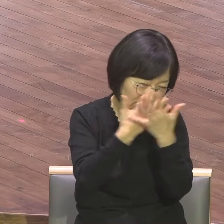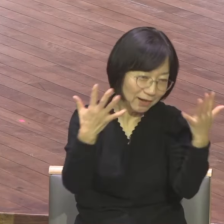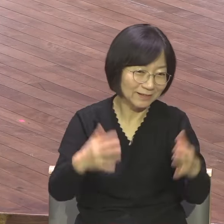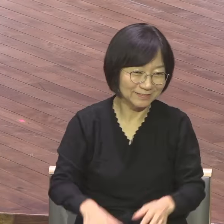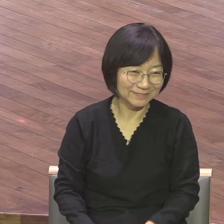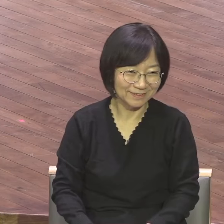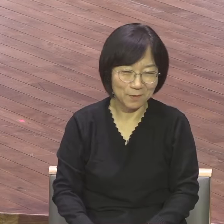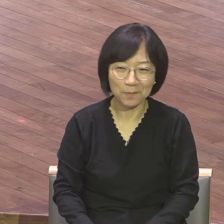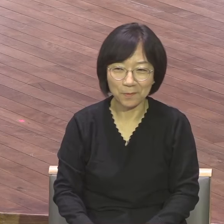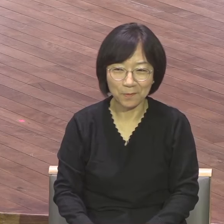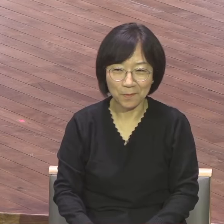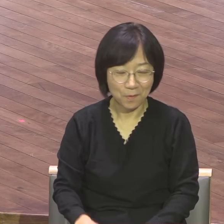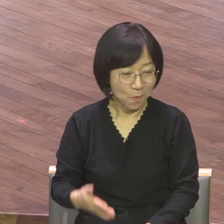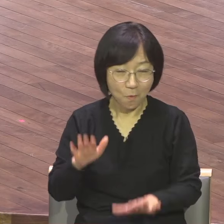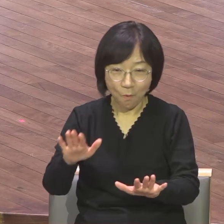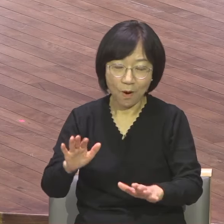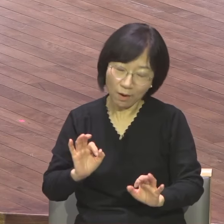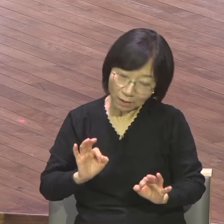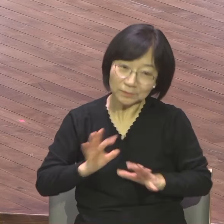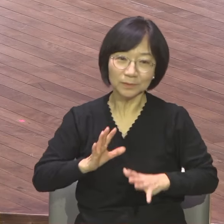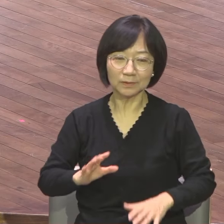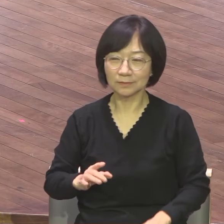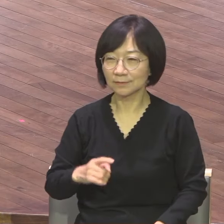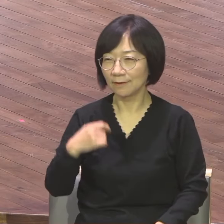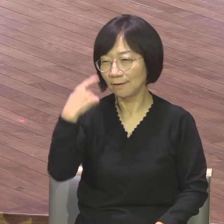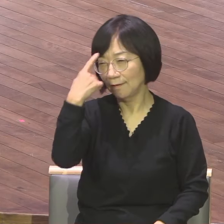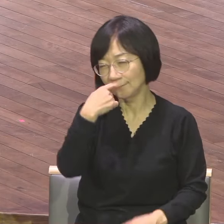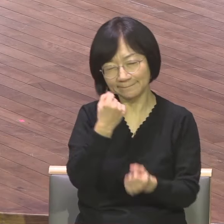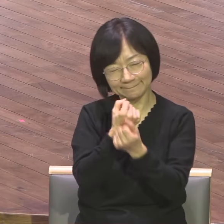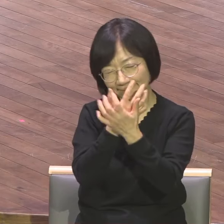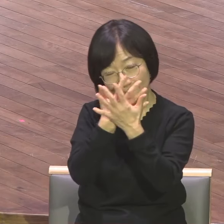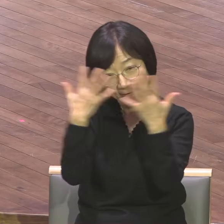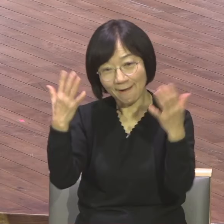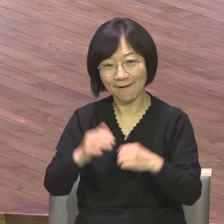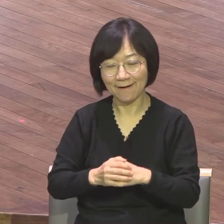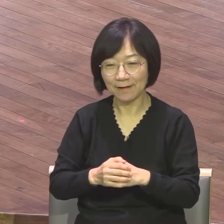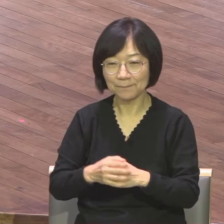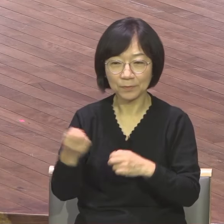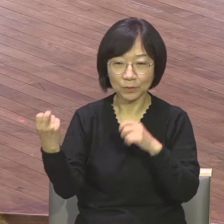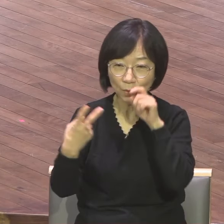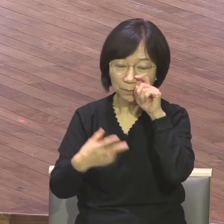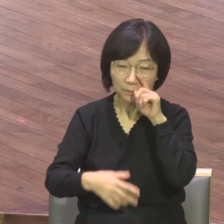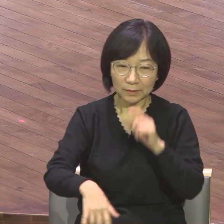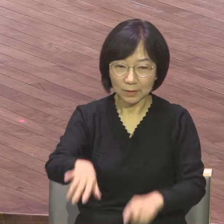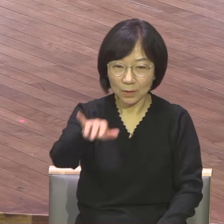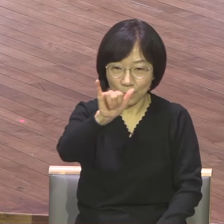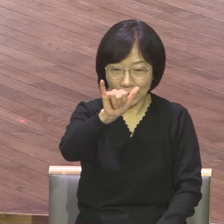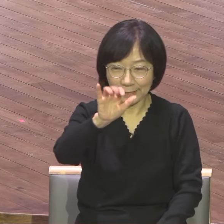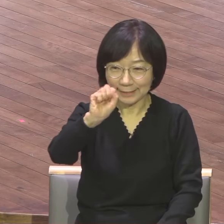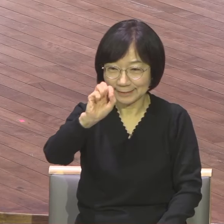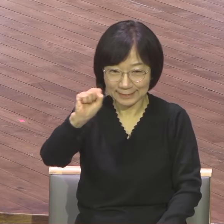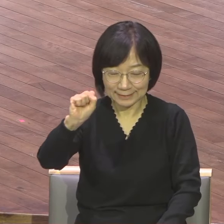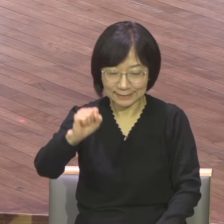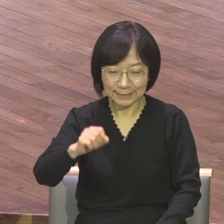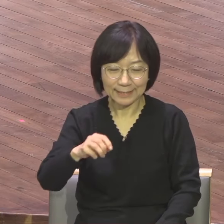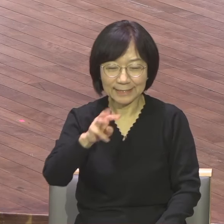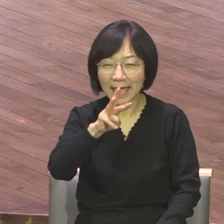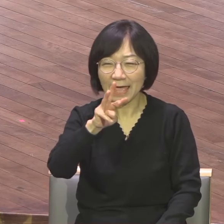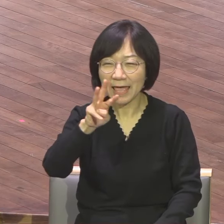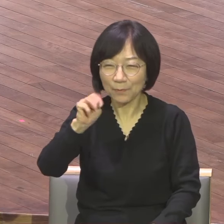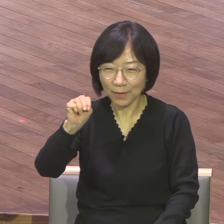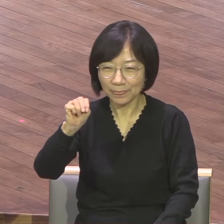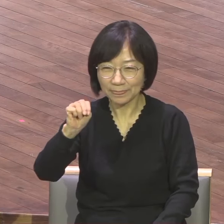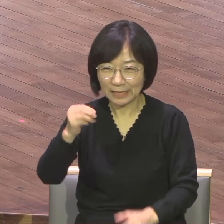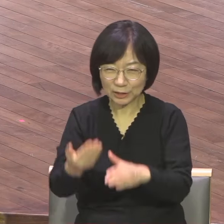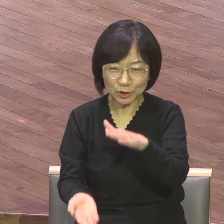표정이 밝고 좋은지 나 너무 놀랐어요. 그 다음에 우리 YSS 예원 서미스쿨